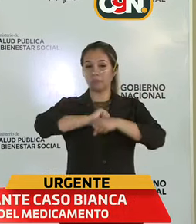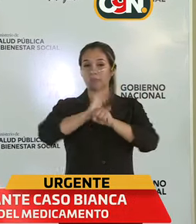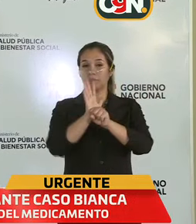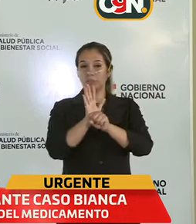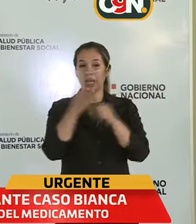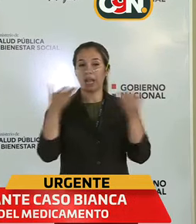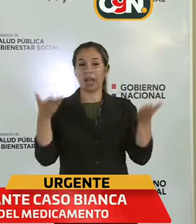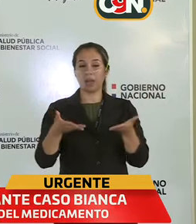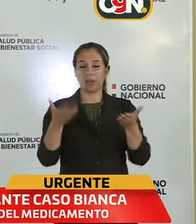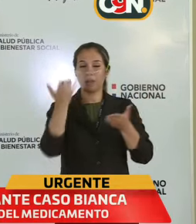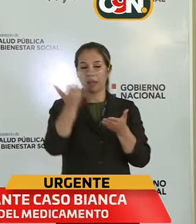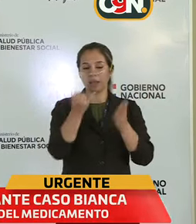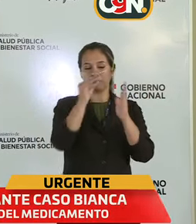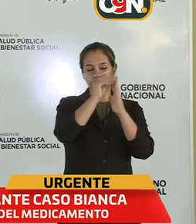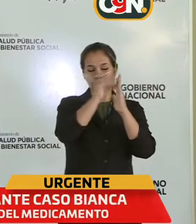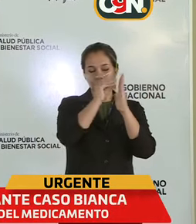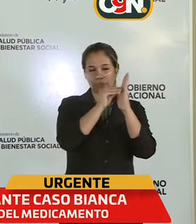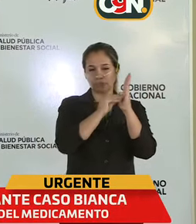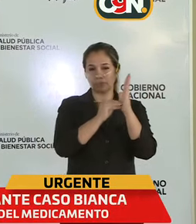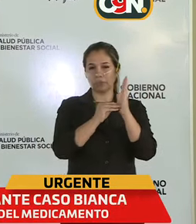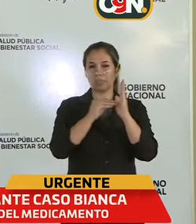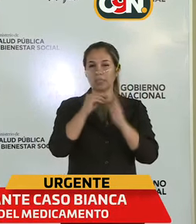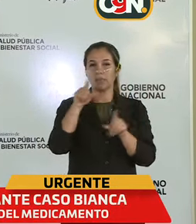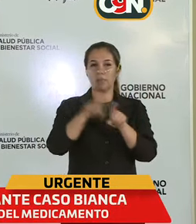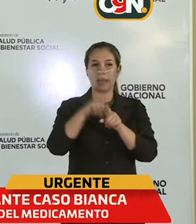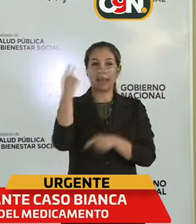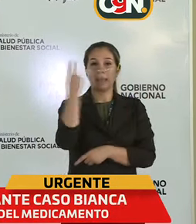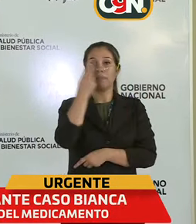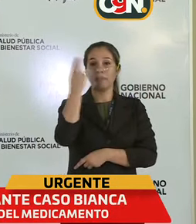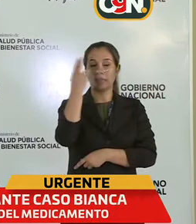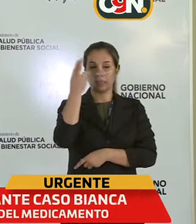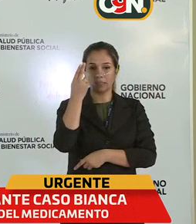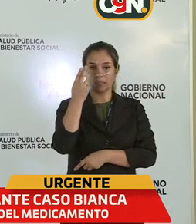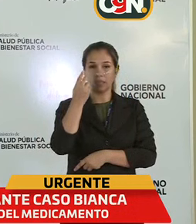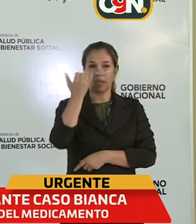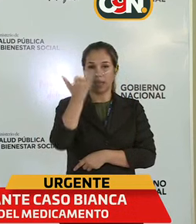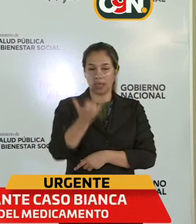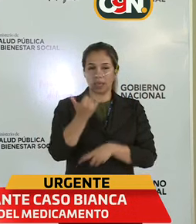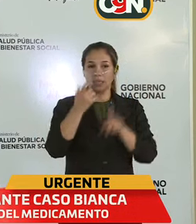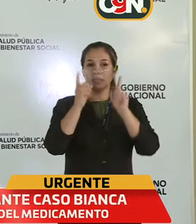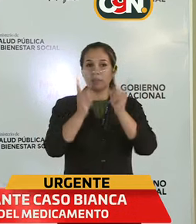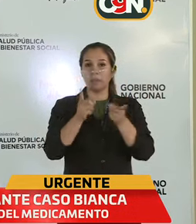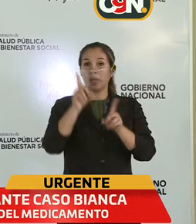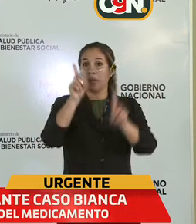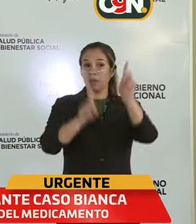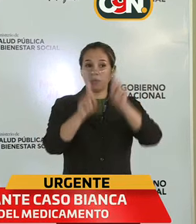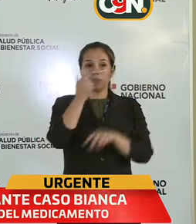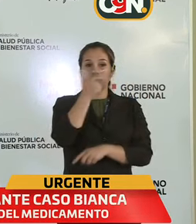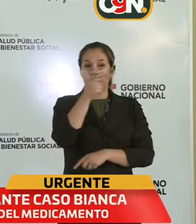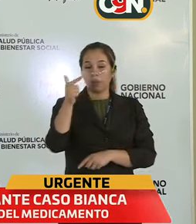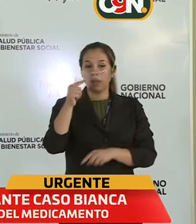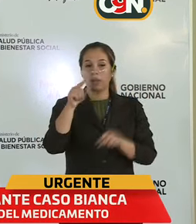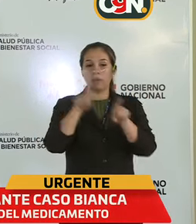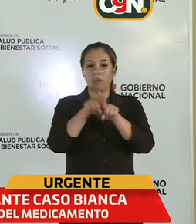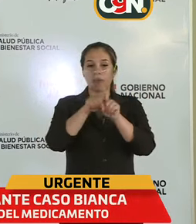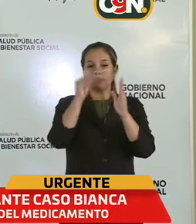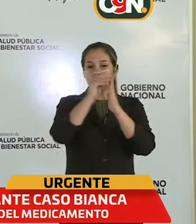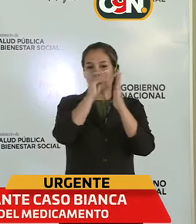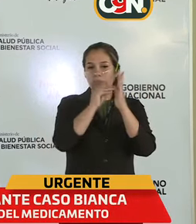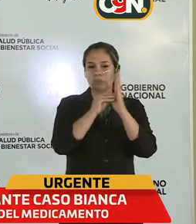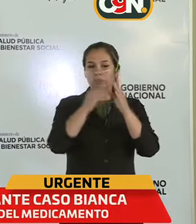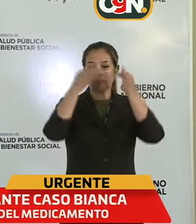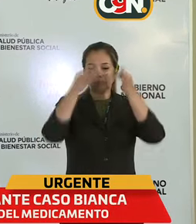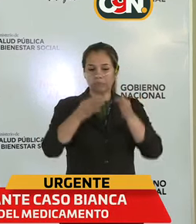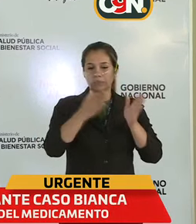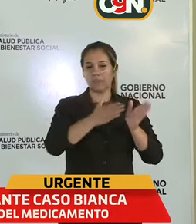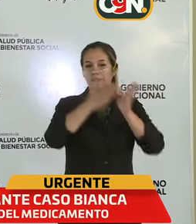están recibiendo registros de emergencia, incluso sin todavía tener todos los datos correspondientes a la